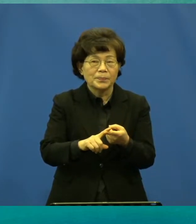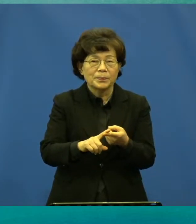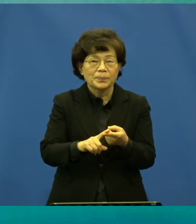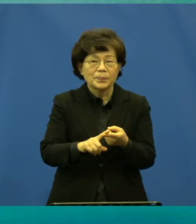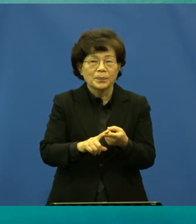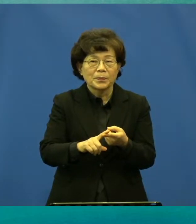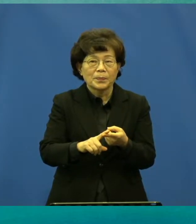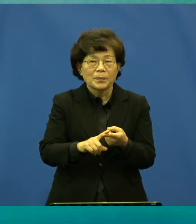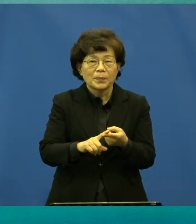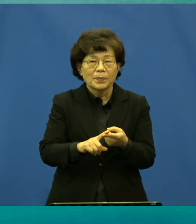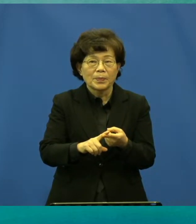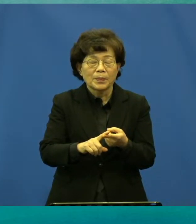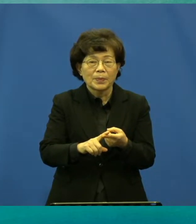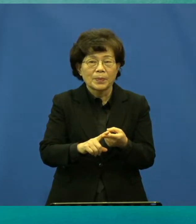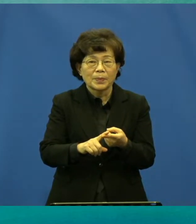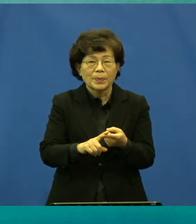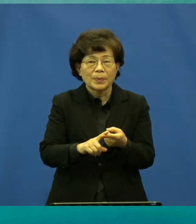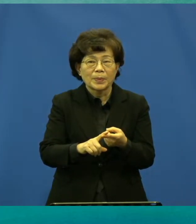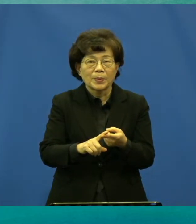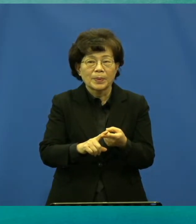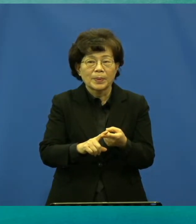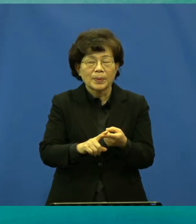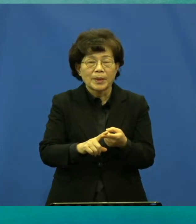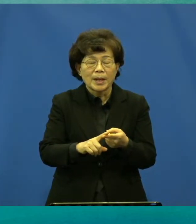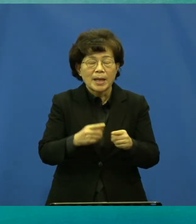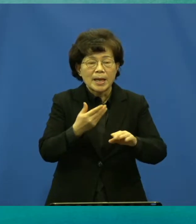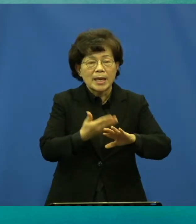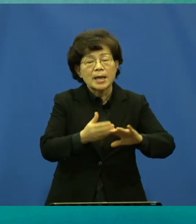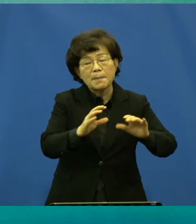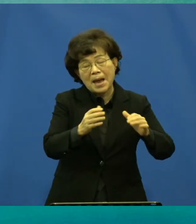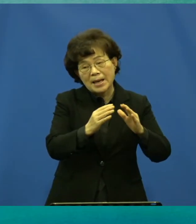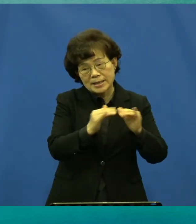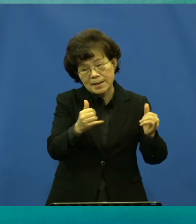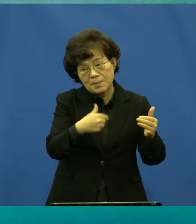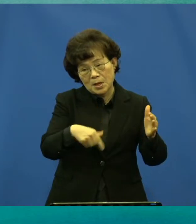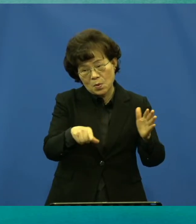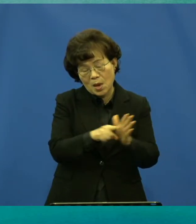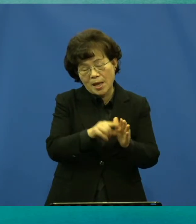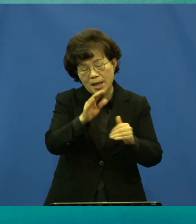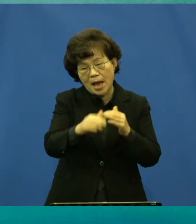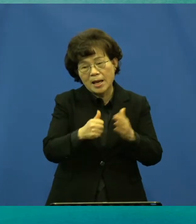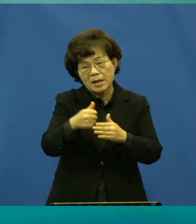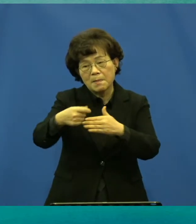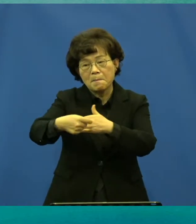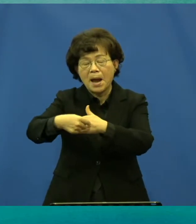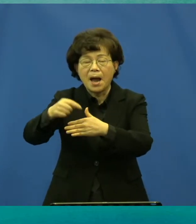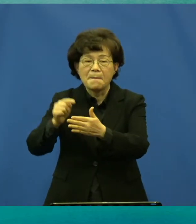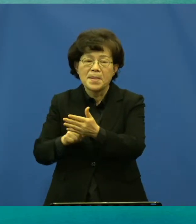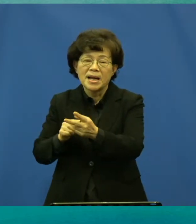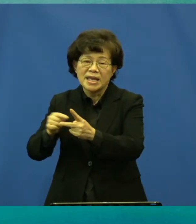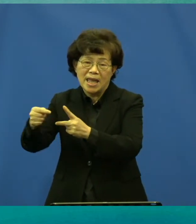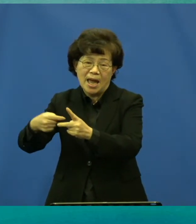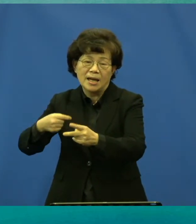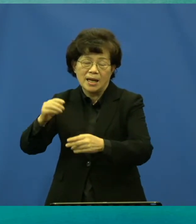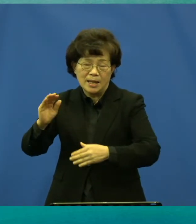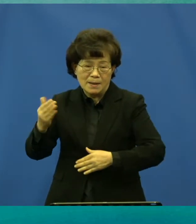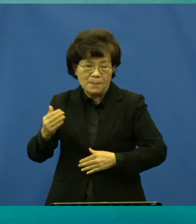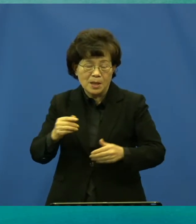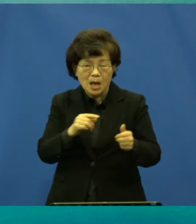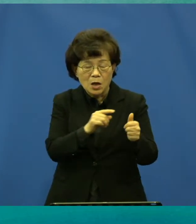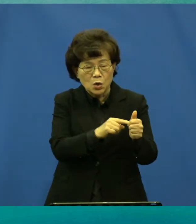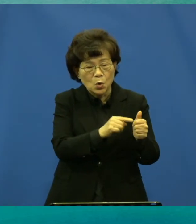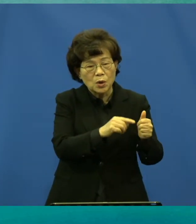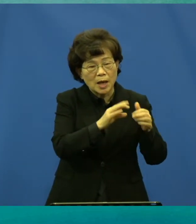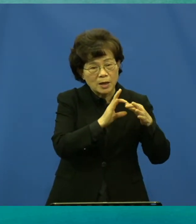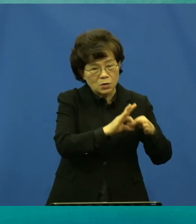또 이방 민족을 대하시는 하나님의 마음, 이런 것들이 어떤 것인지를 배우게 됩니다. 또 특히 요나를